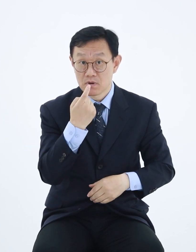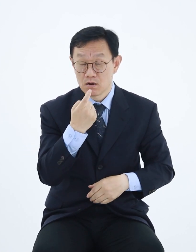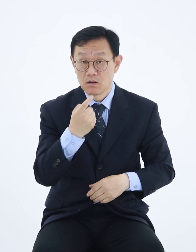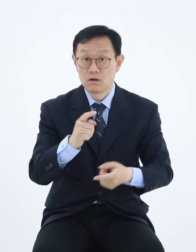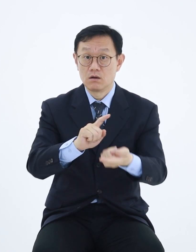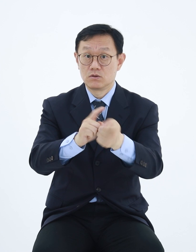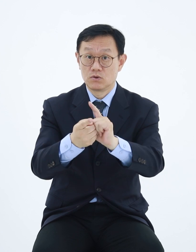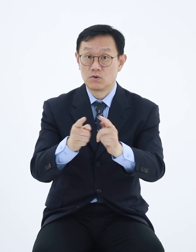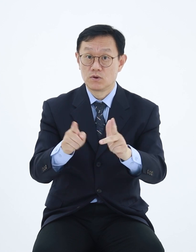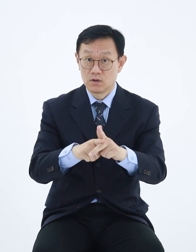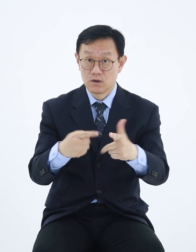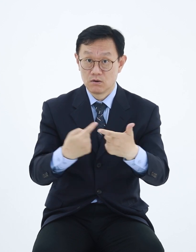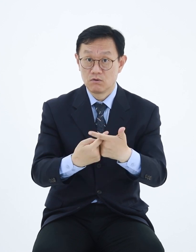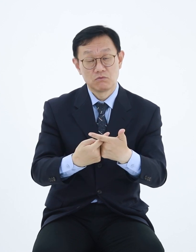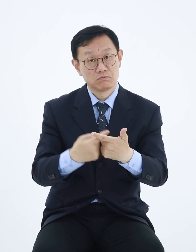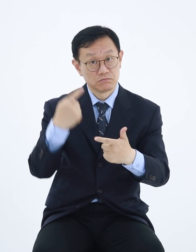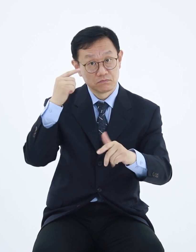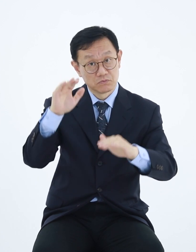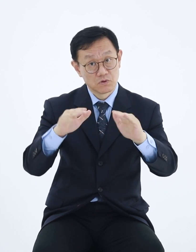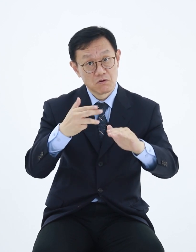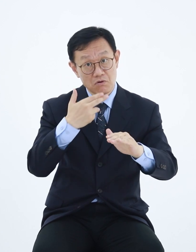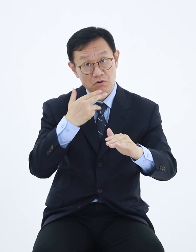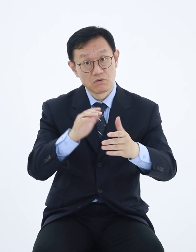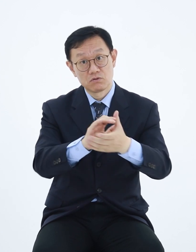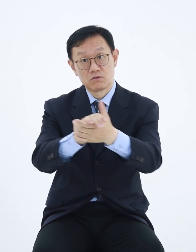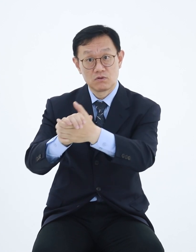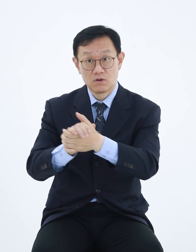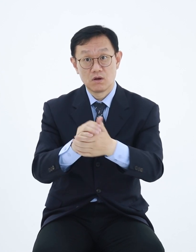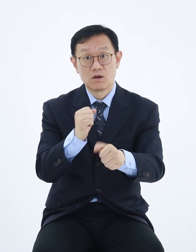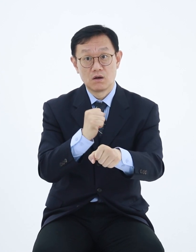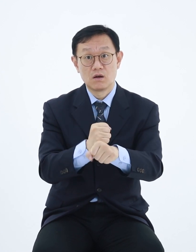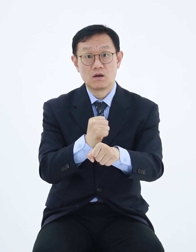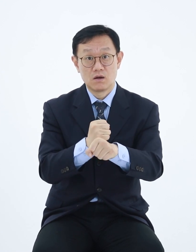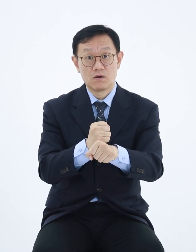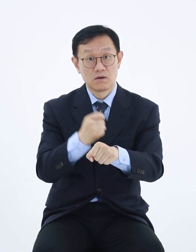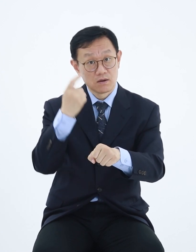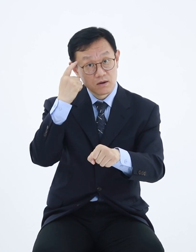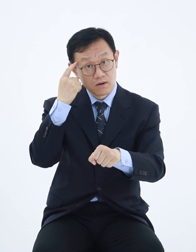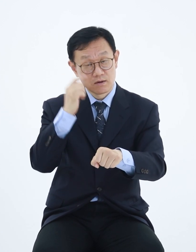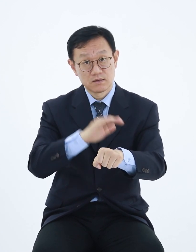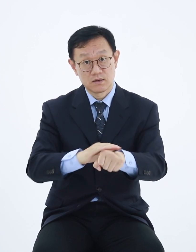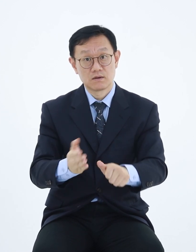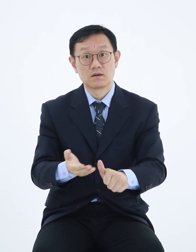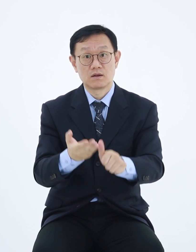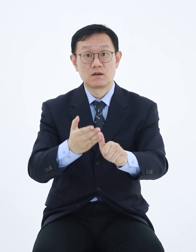서로를 이해하고 편견 없이 상호 협조하여 공동체 의식을 함양하고자 하는 교육 환경을 의미한다.